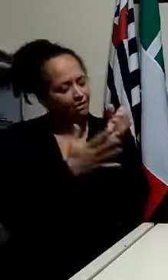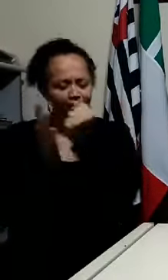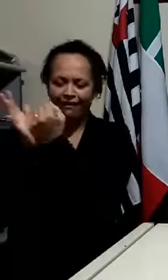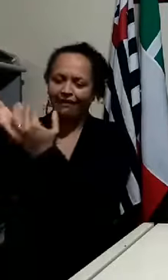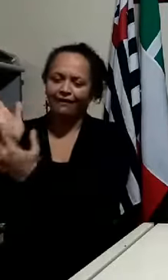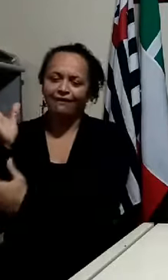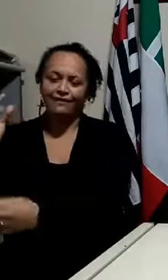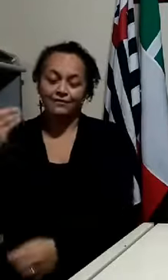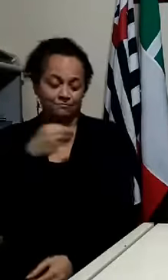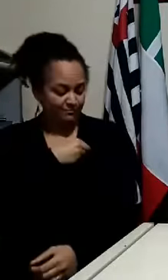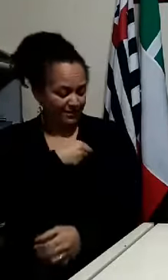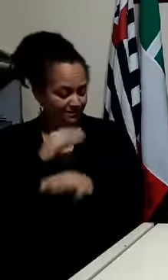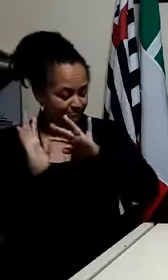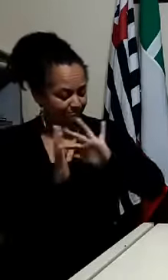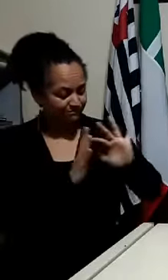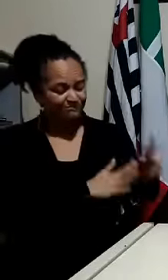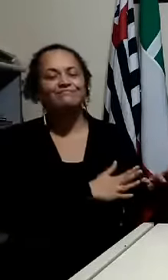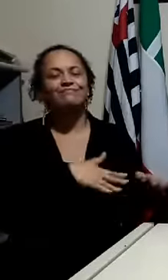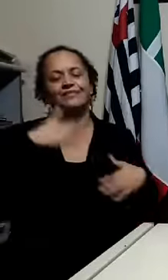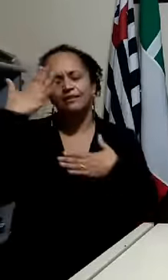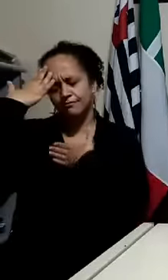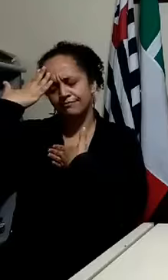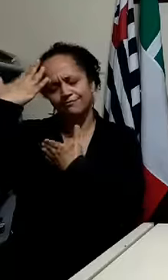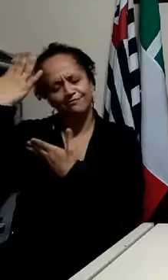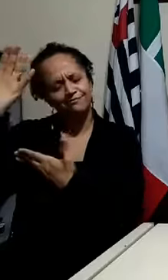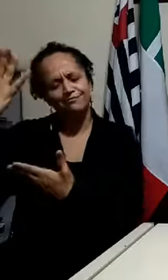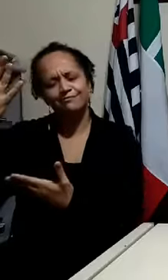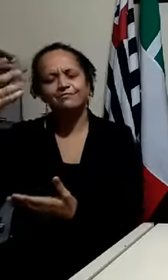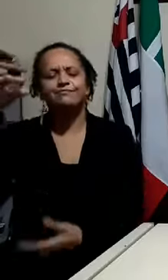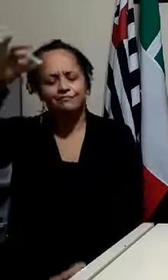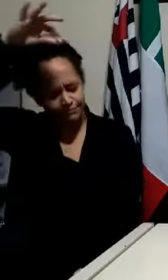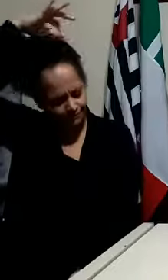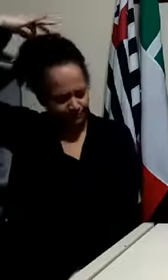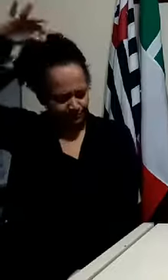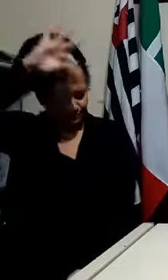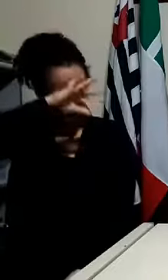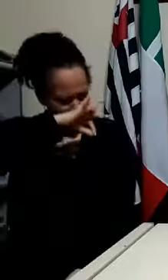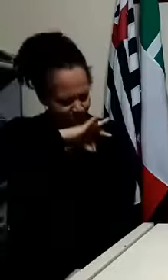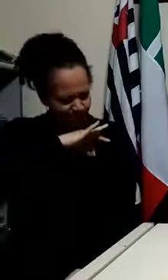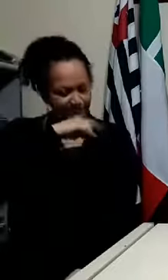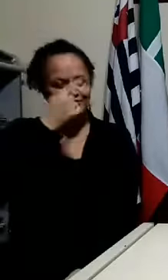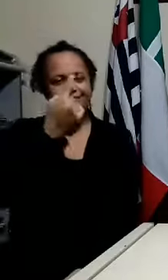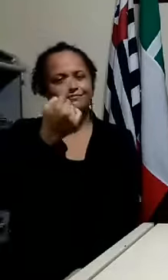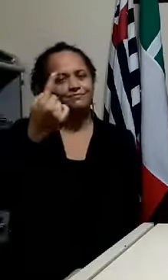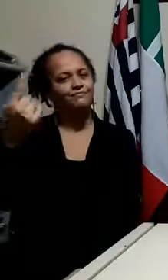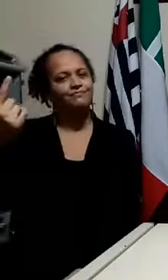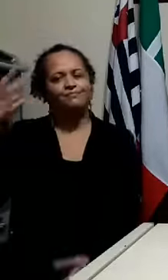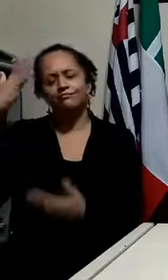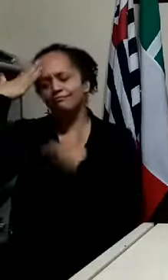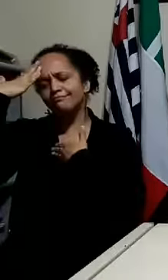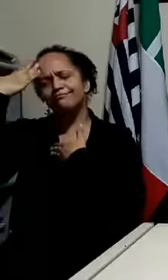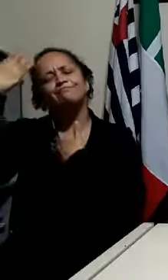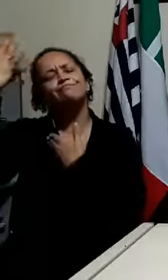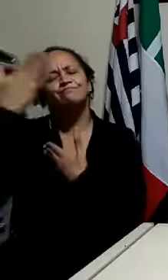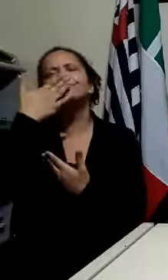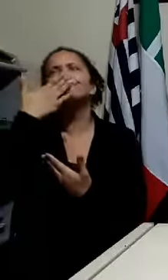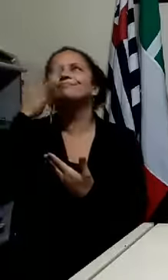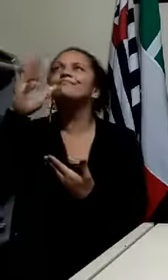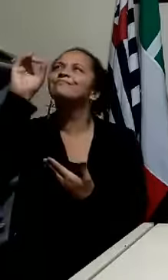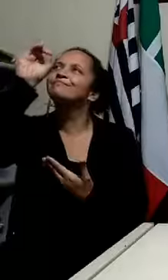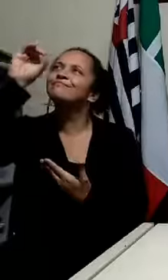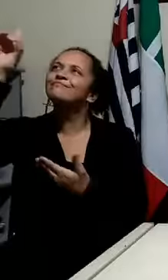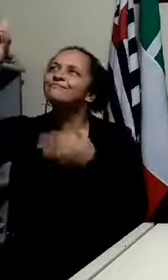Te agradecemos pelo teu Espírito que habita em nós. Te agradecemos pelas suas promessas que são